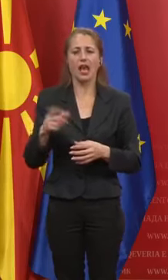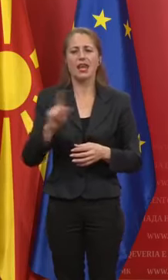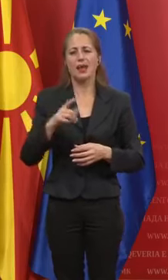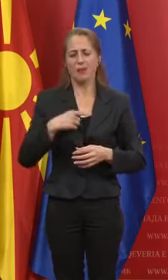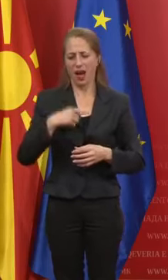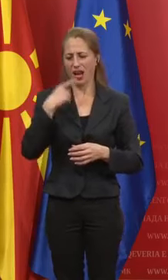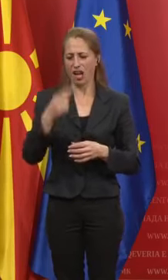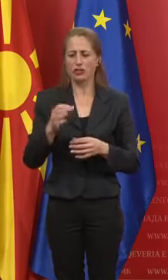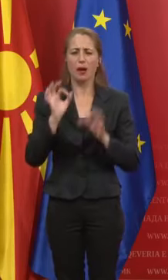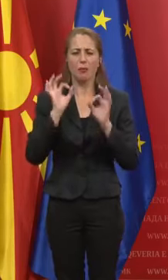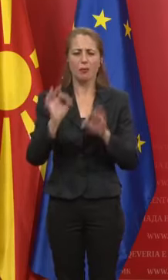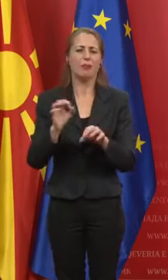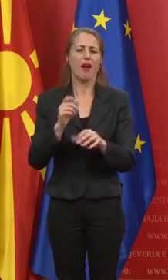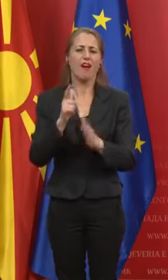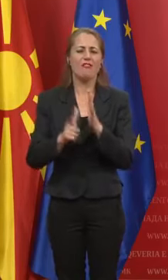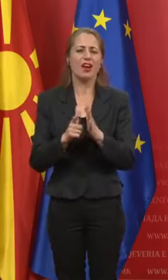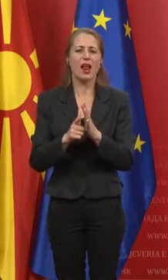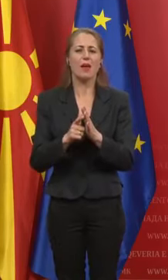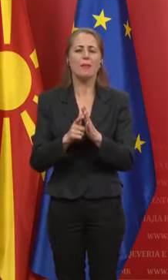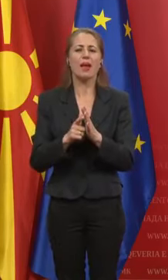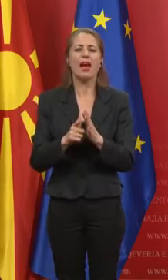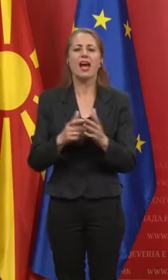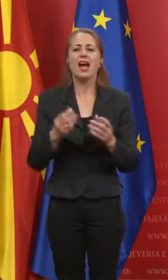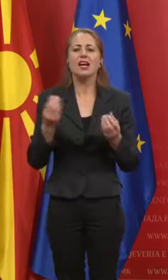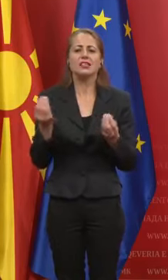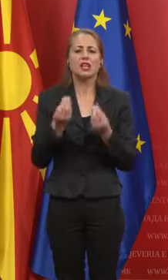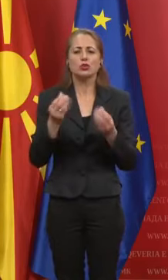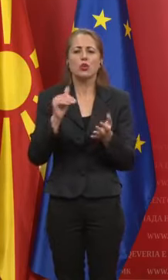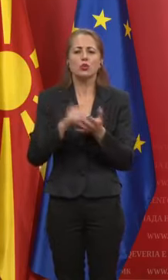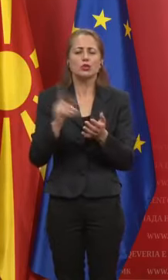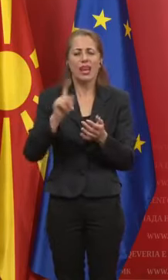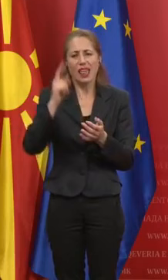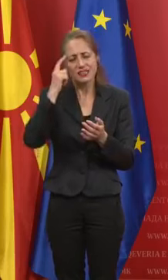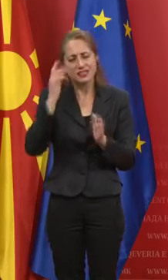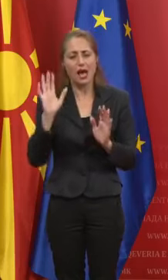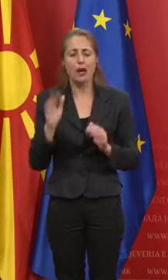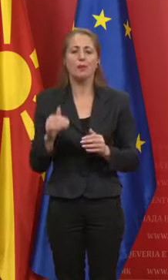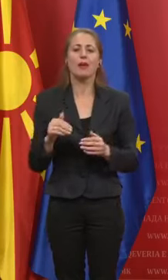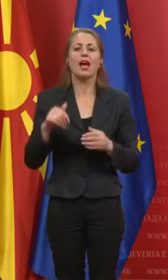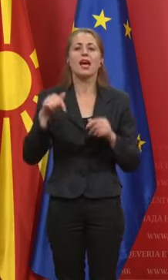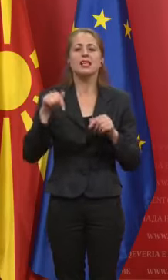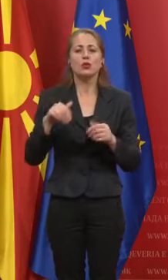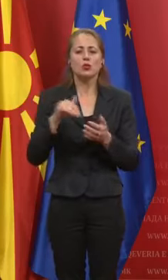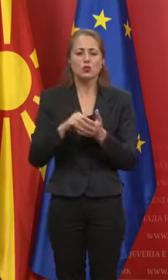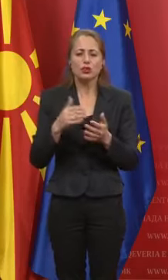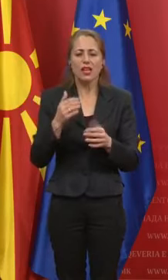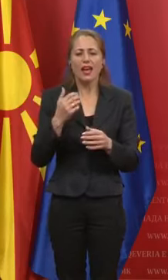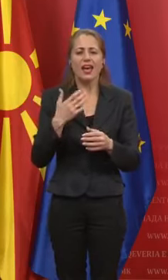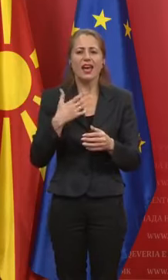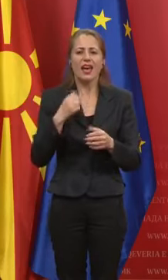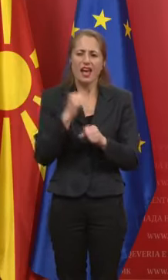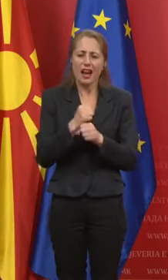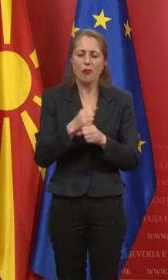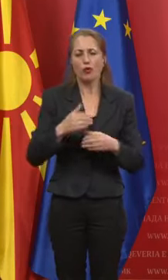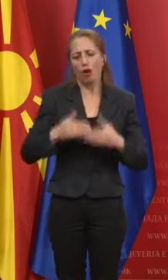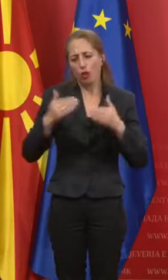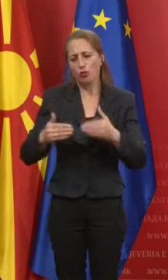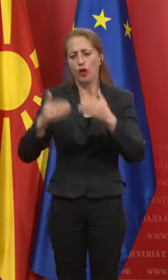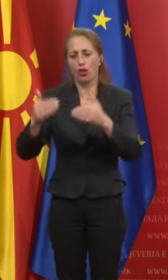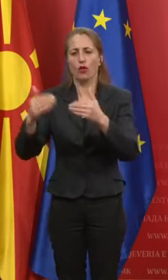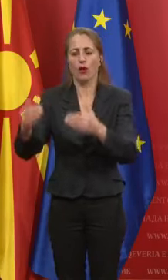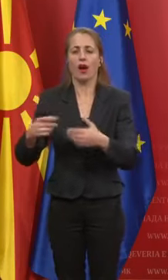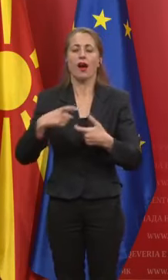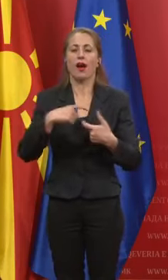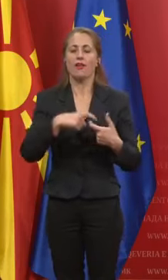повторно уште едно предвидување, заради тоа што некои работи едноставно се одолжуваат, и врз основа на споделување